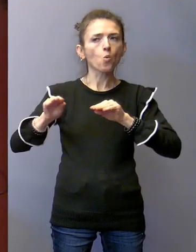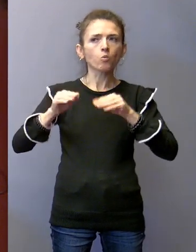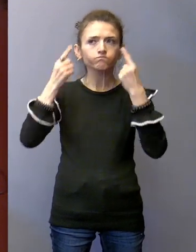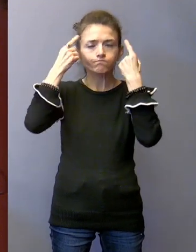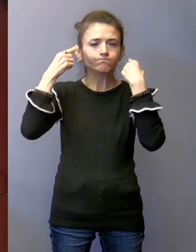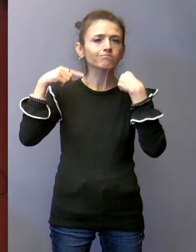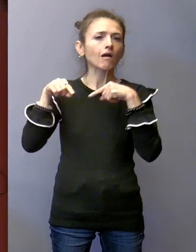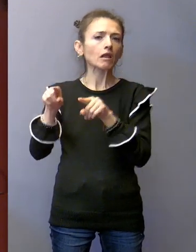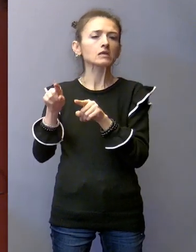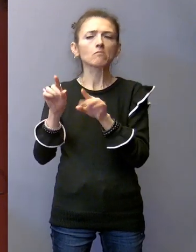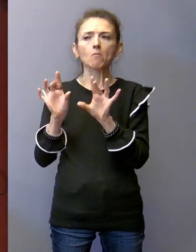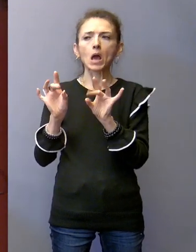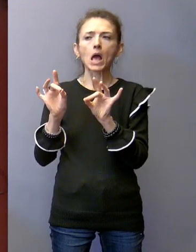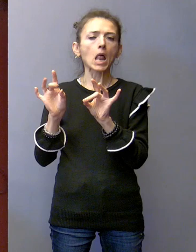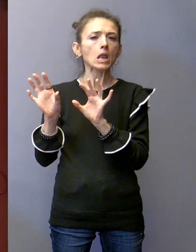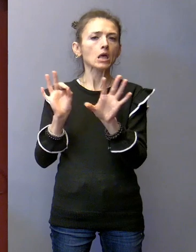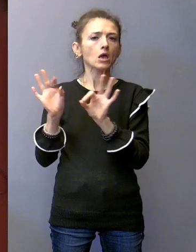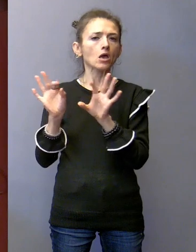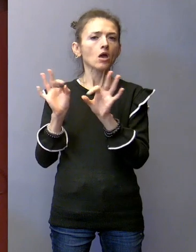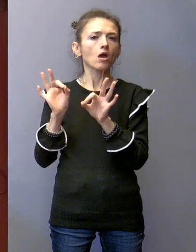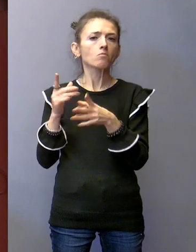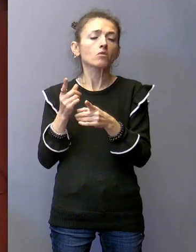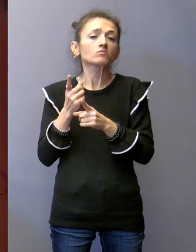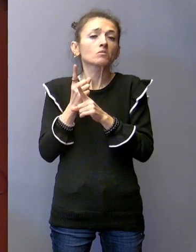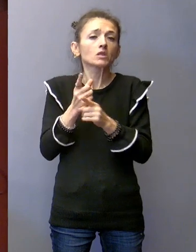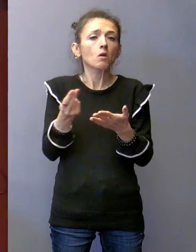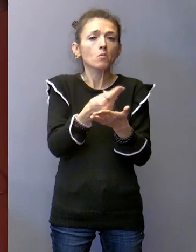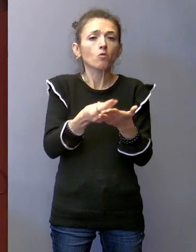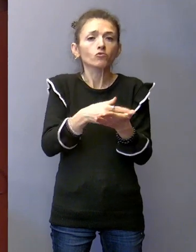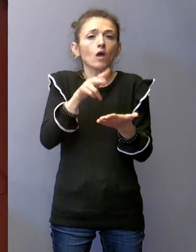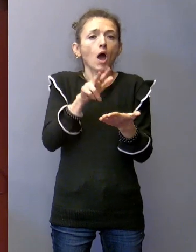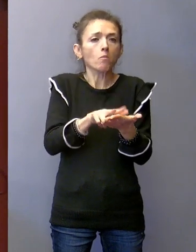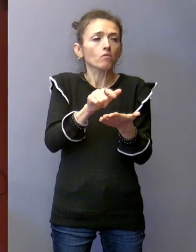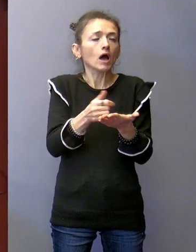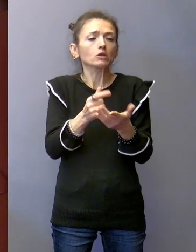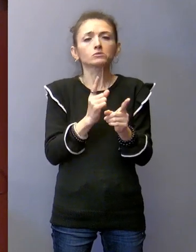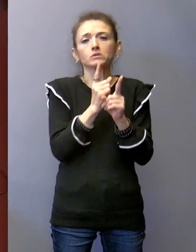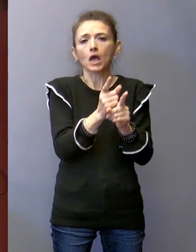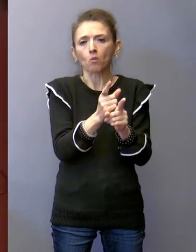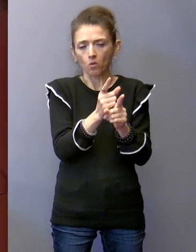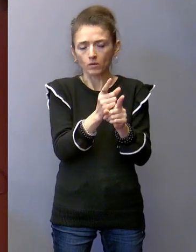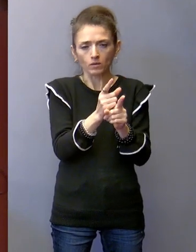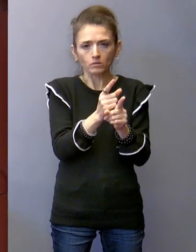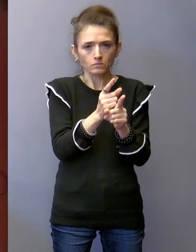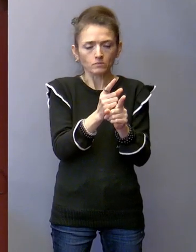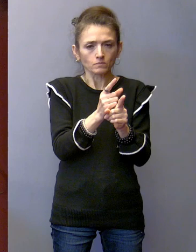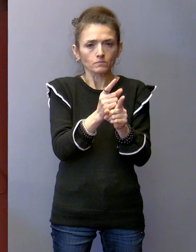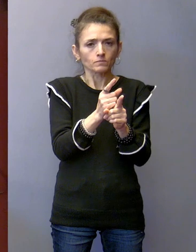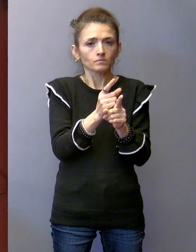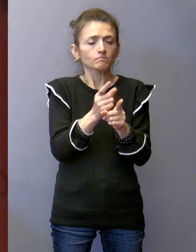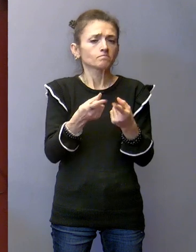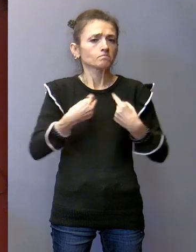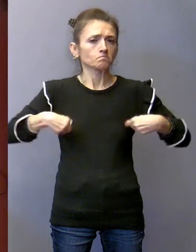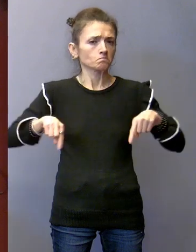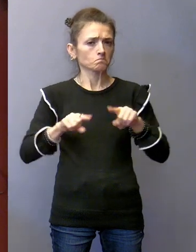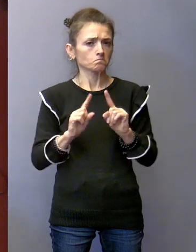della discrezionalità potenzialità in ordine l'approvazione o meno dei progetti Noi stiamo facendo esattamente il contrario anche a logistica lo possiamo